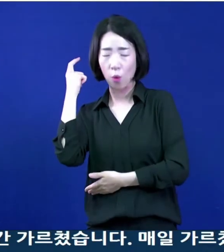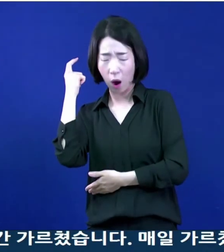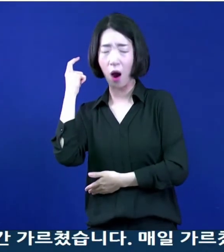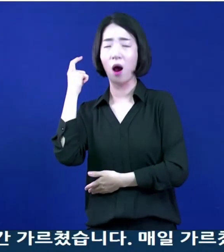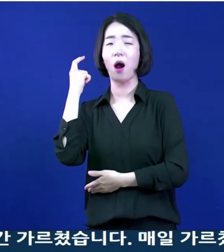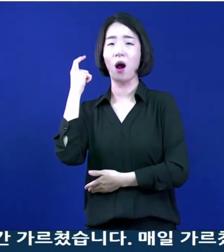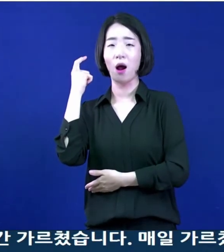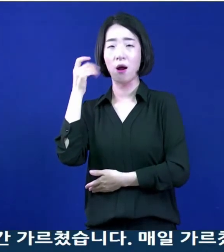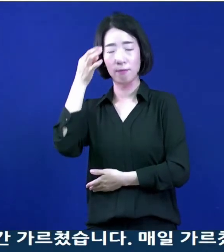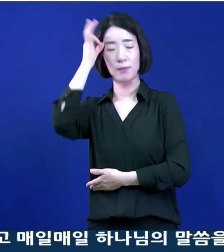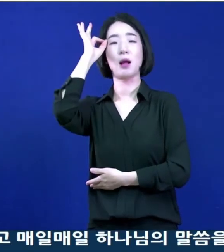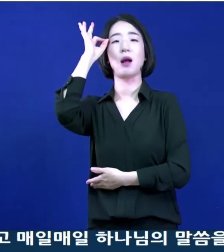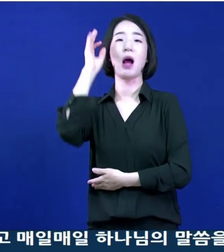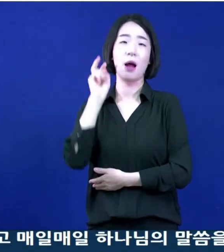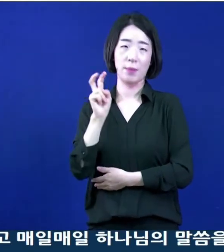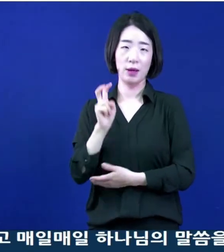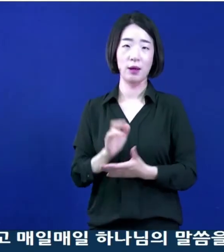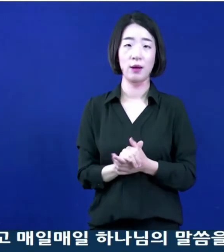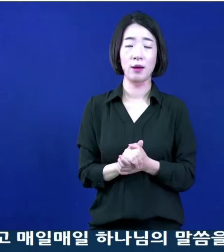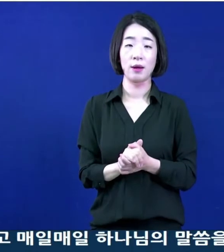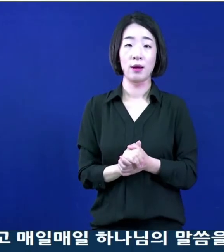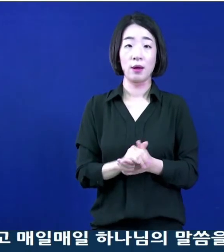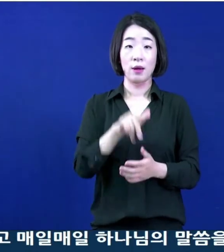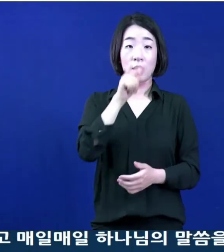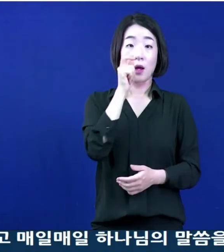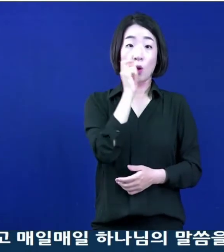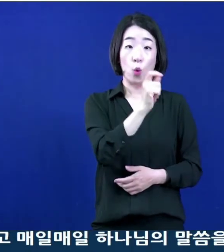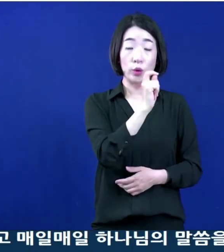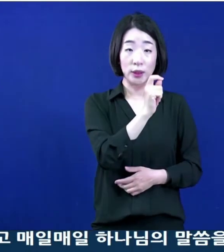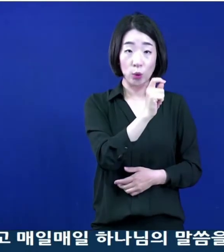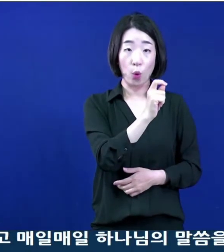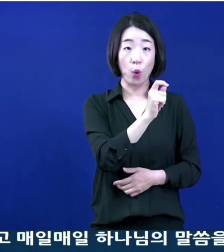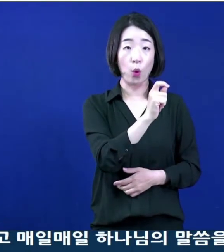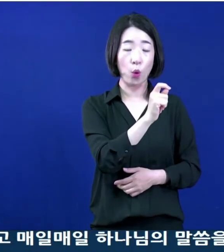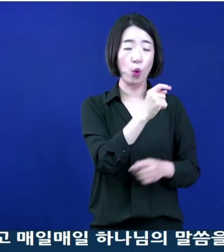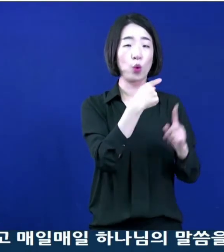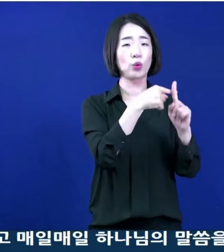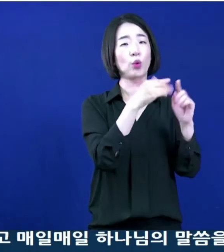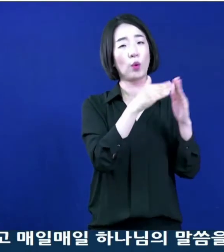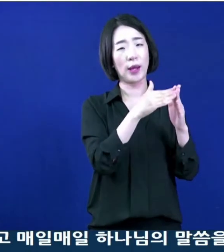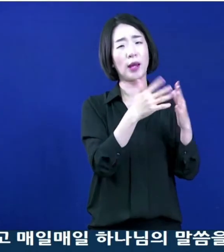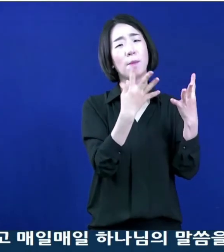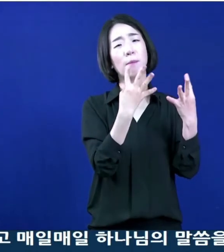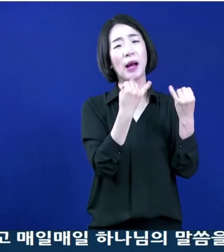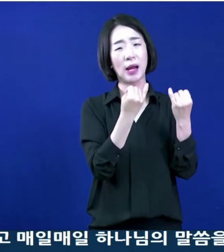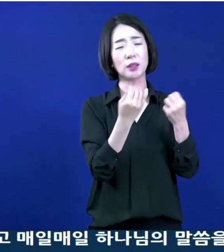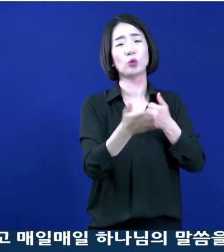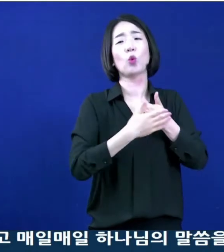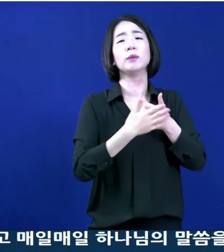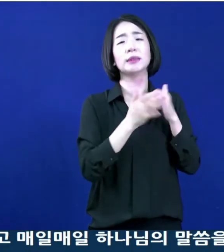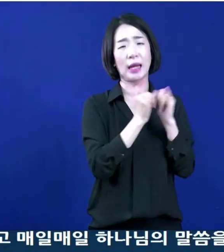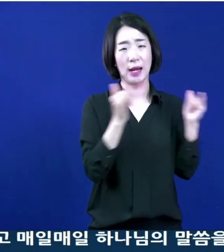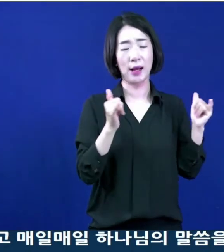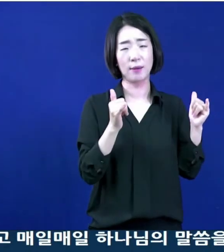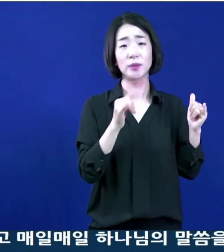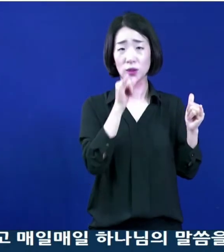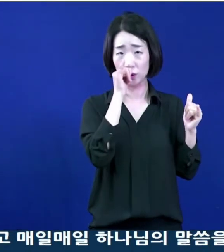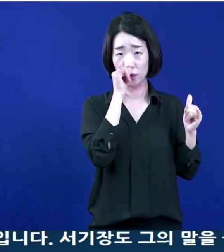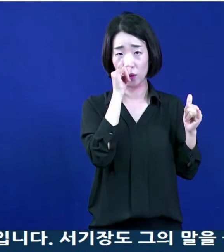굉장히 많습니다. 이전에 고린도까지 바울이 오면서요, 이렇게 동역자들이 많이 있었던 도시가 없었습니다.